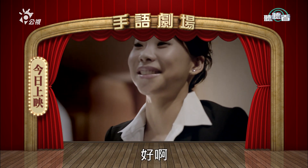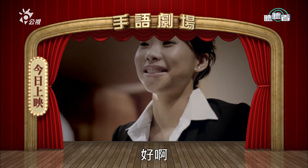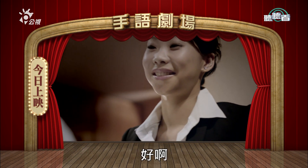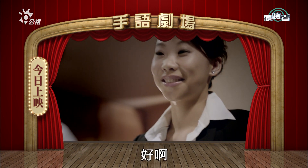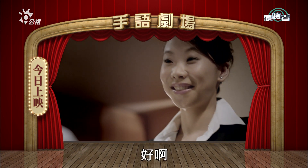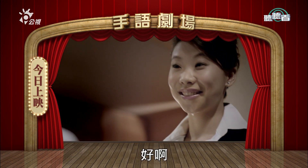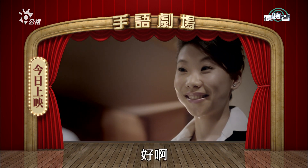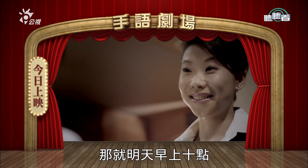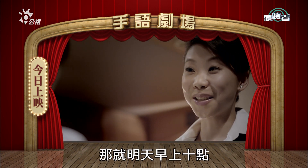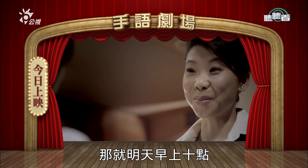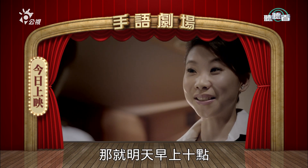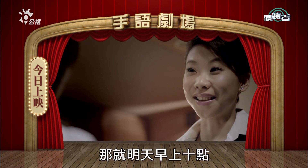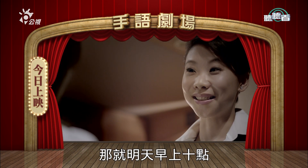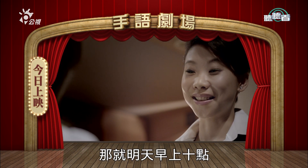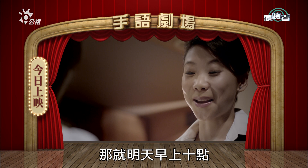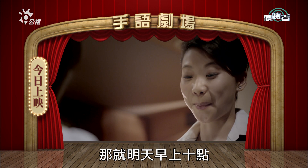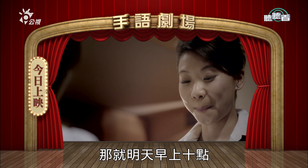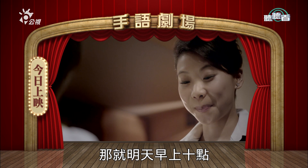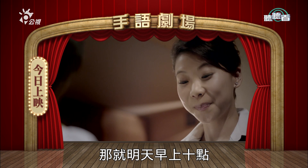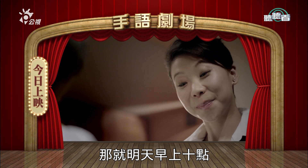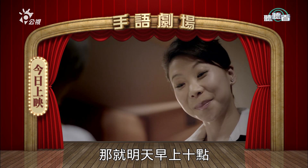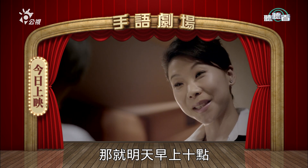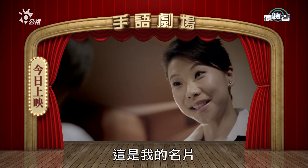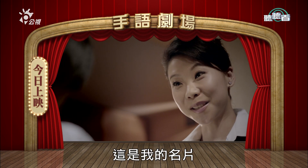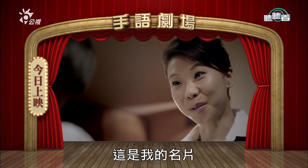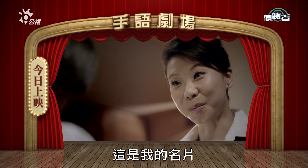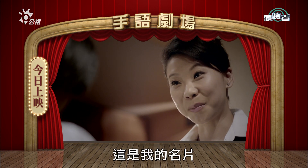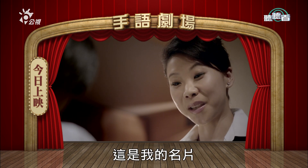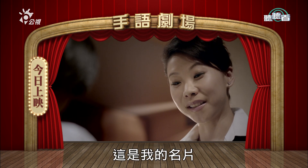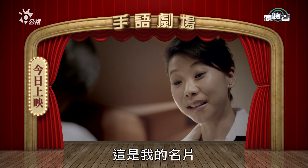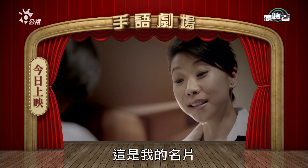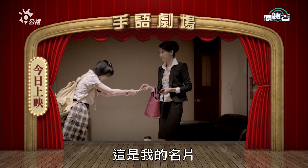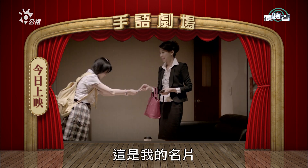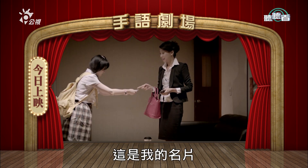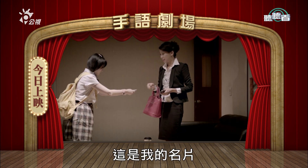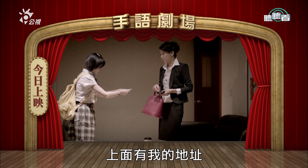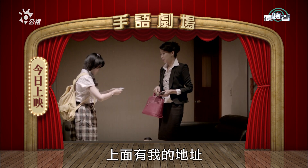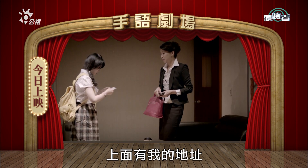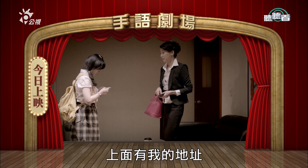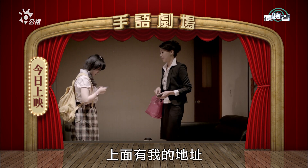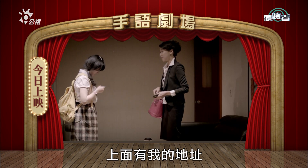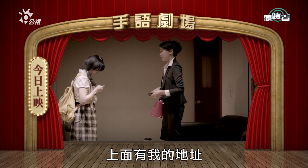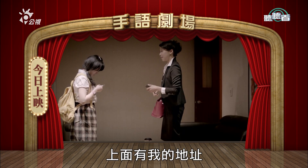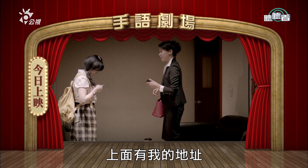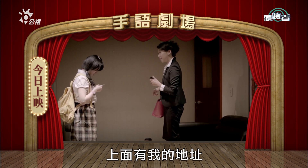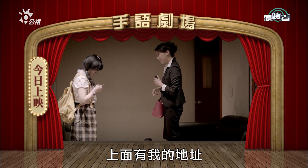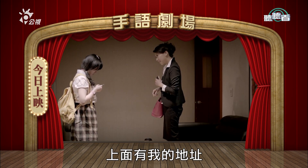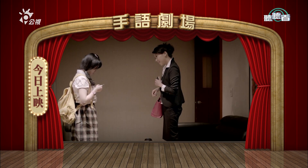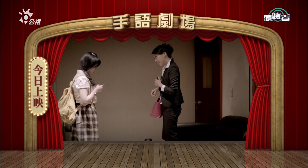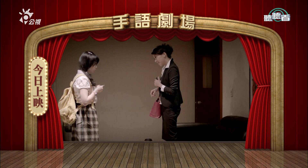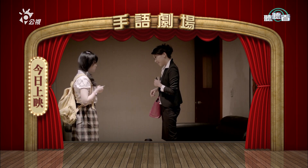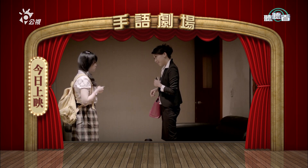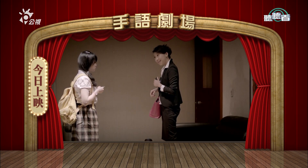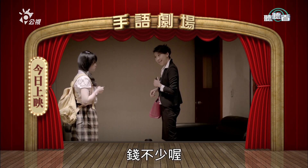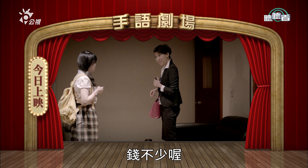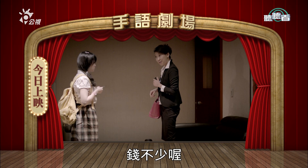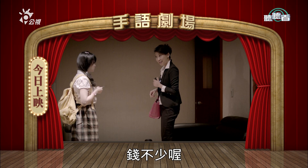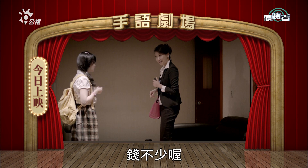好啊， 那就明天早上10点。这是我的名片，上面有我的地址。钱不少